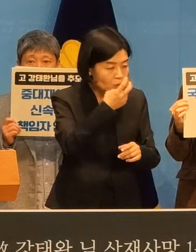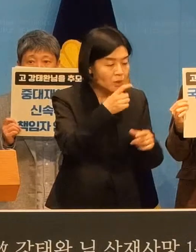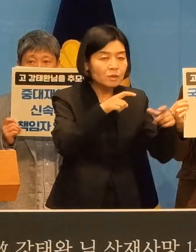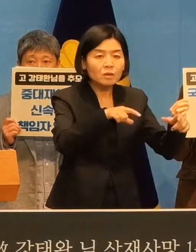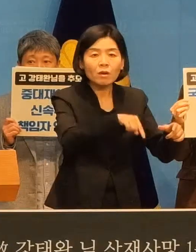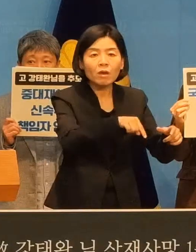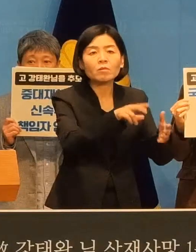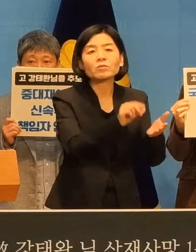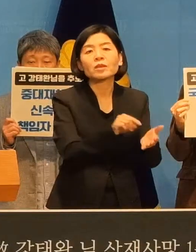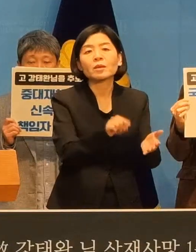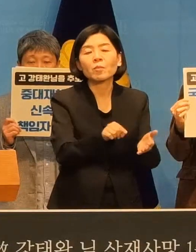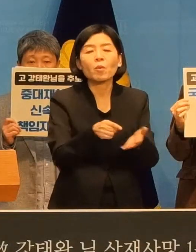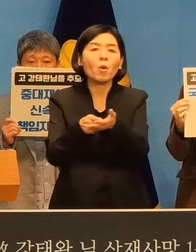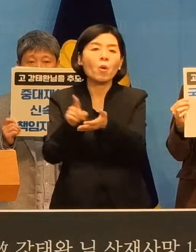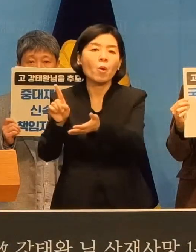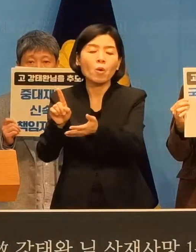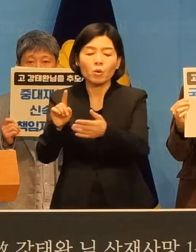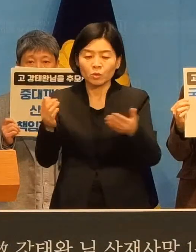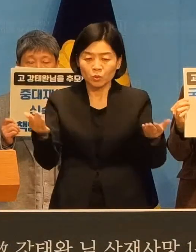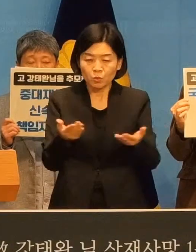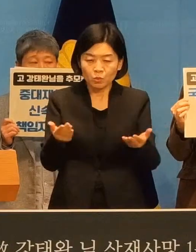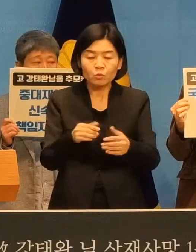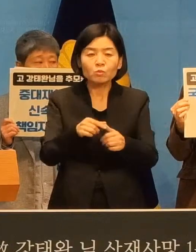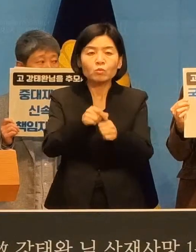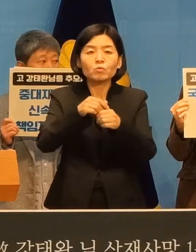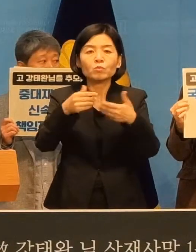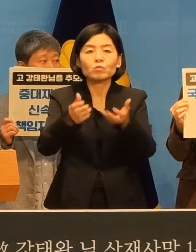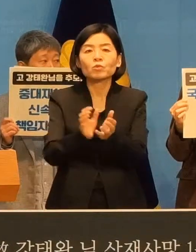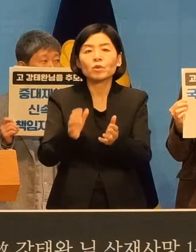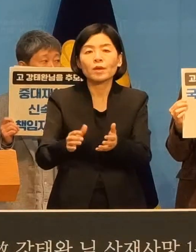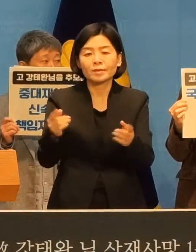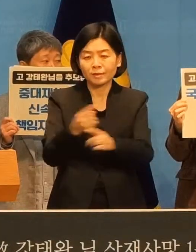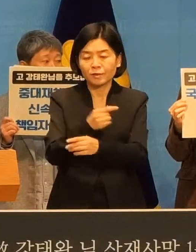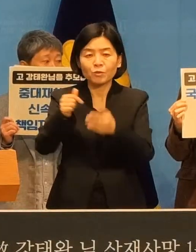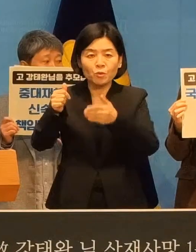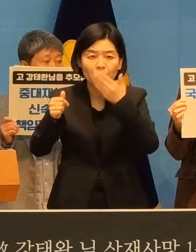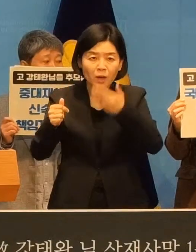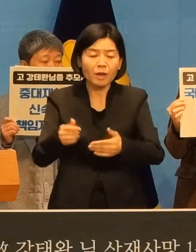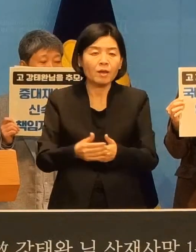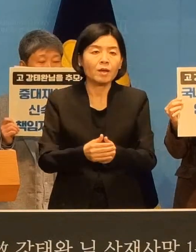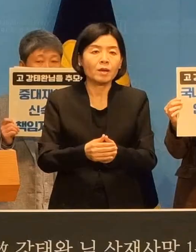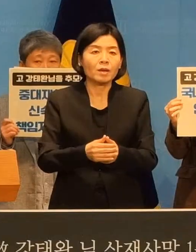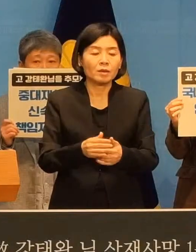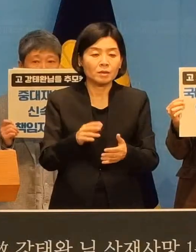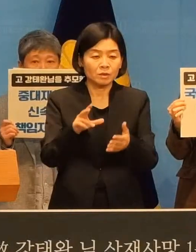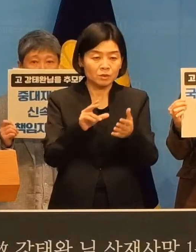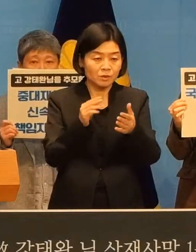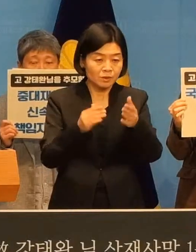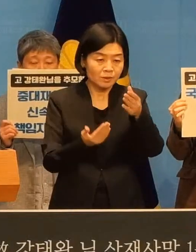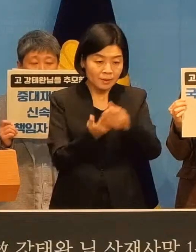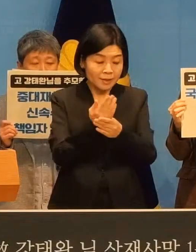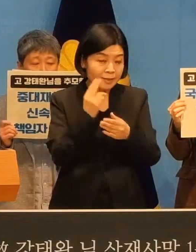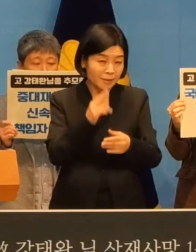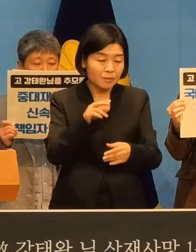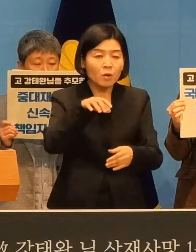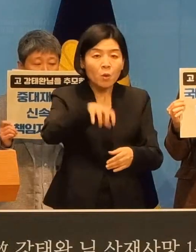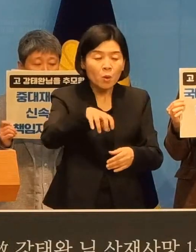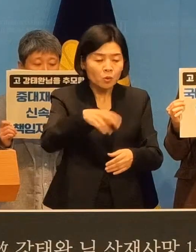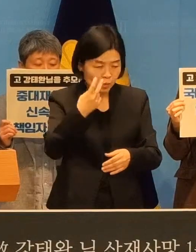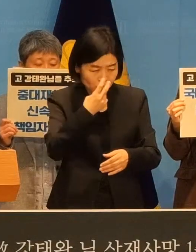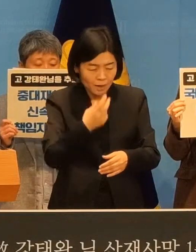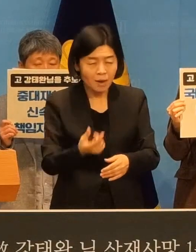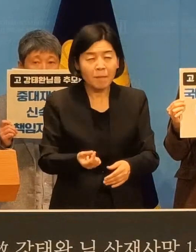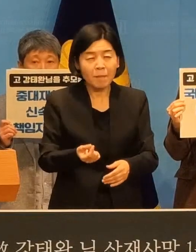제기하고 고용노동부에 시정을 요구할 수 있습니다. 더 나아가 중대재해 조사의 신속성과